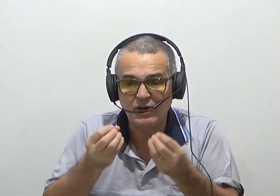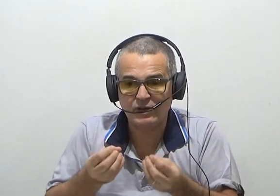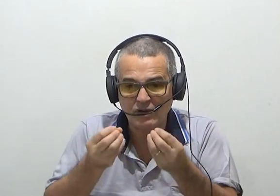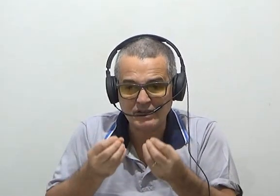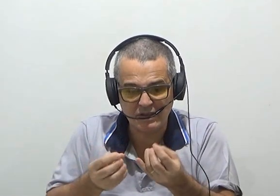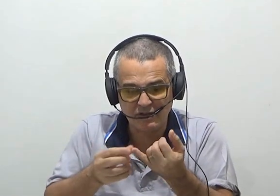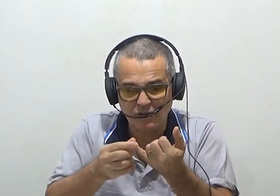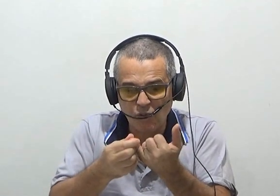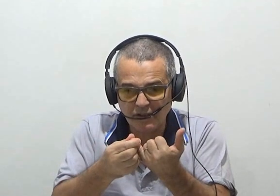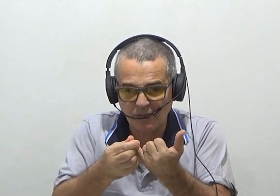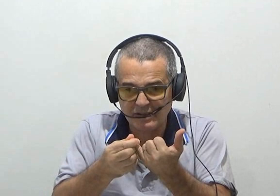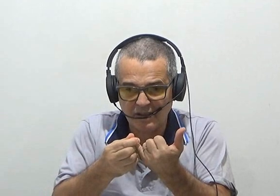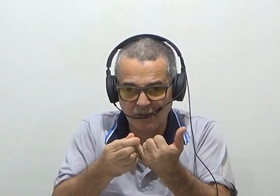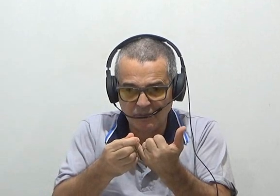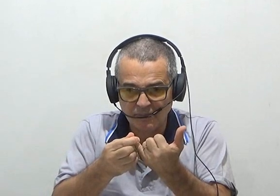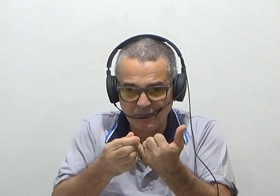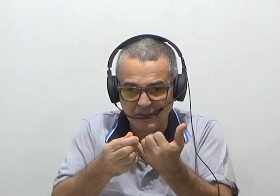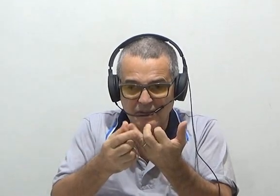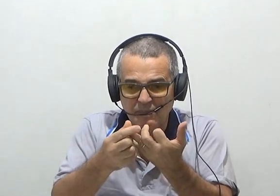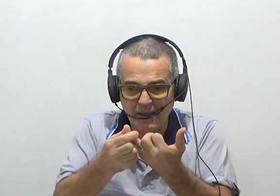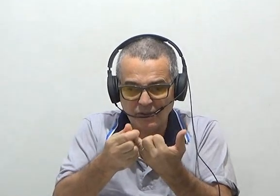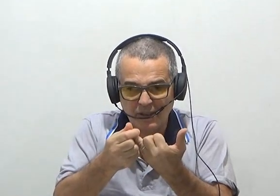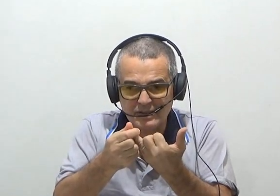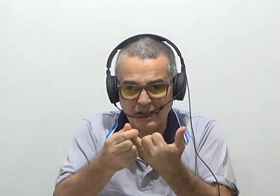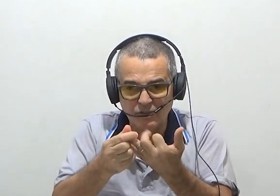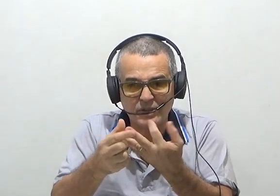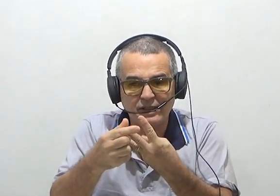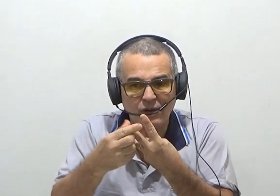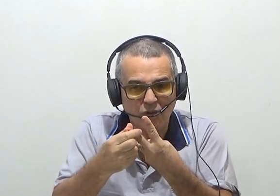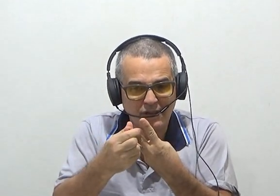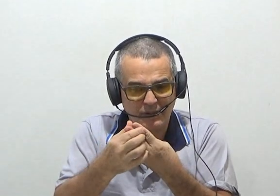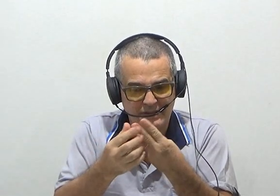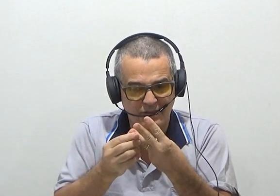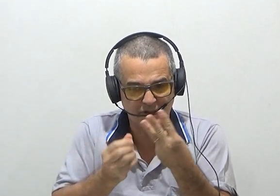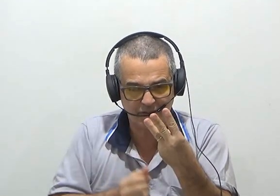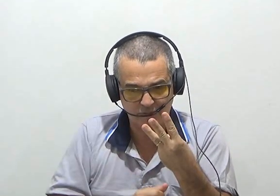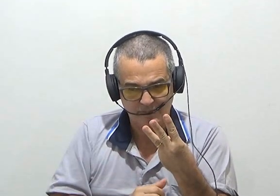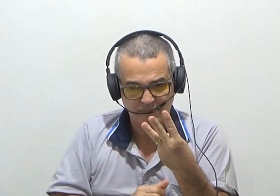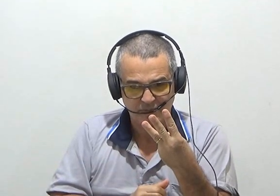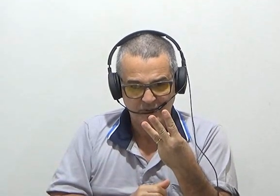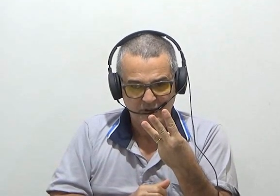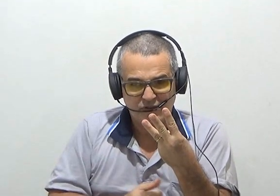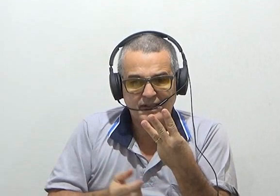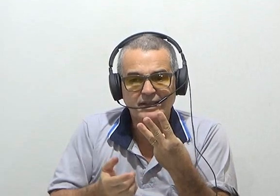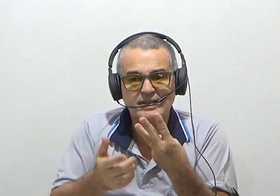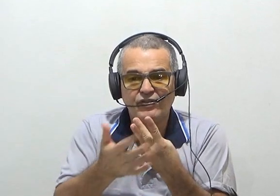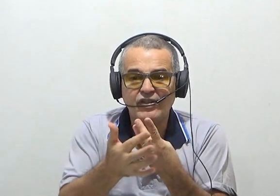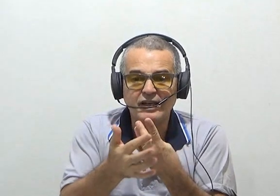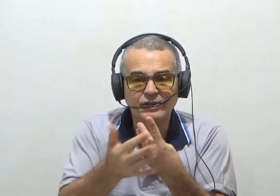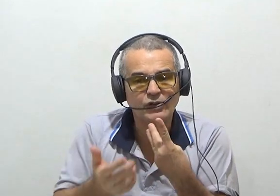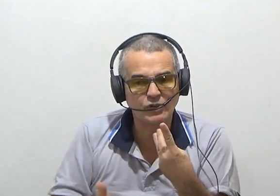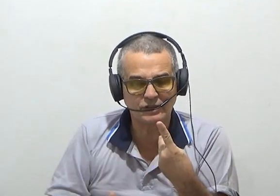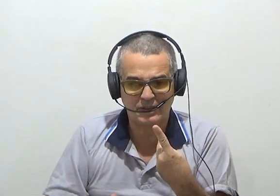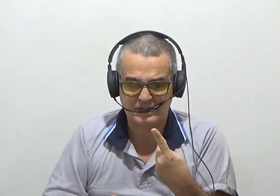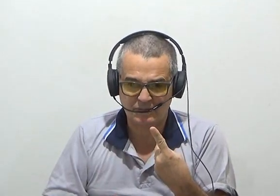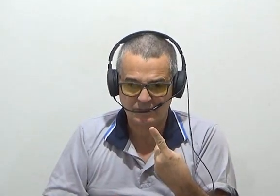A memória cognitiva de curta duração, de média duração e a de longa duração, querido. Você está